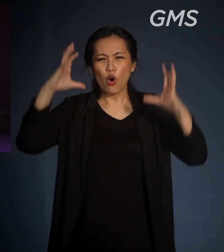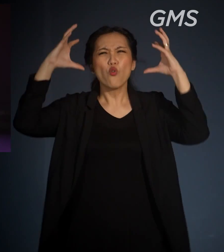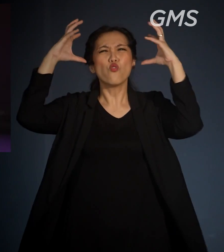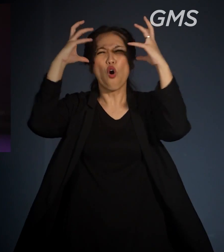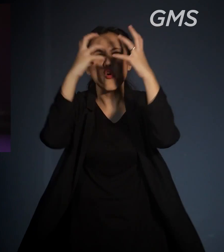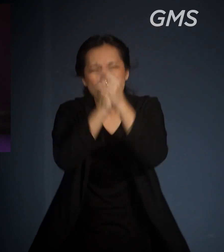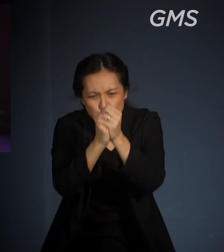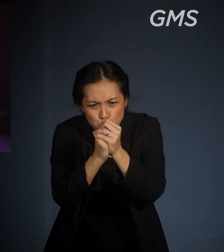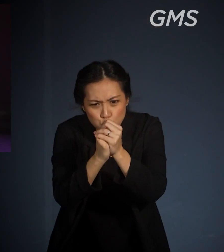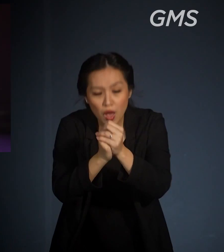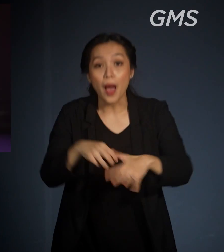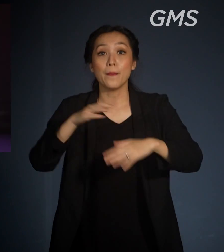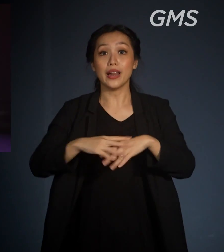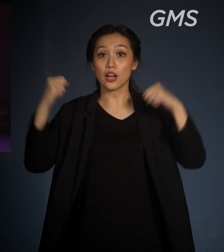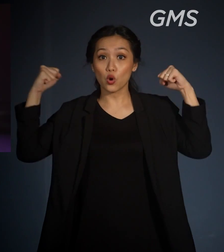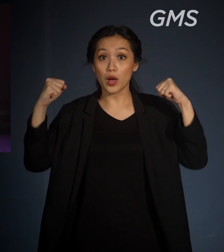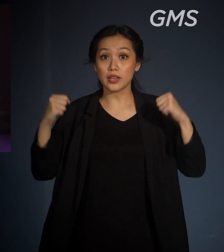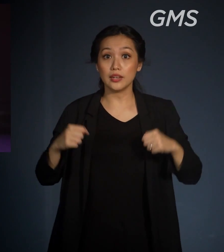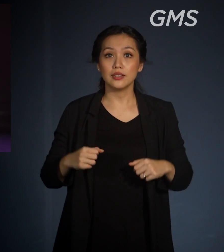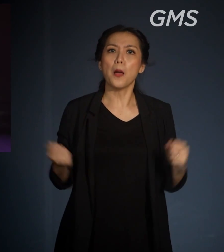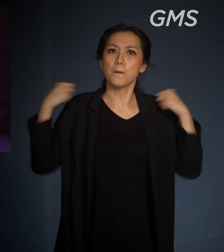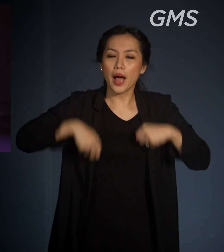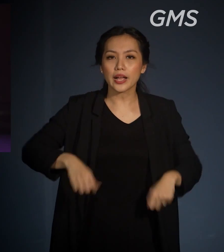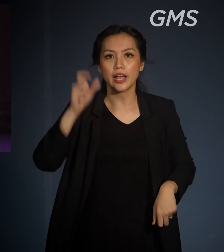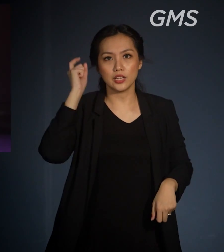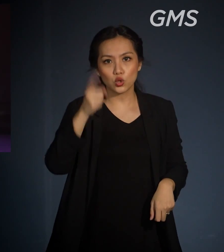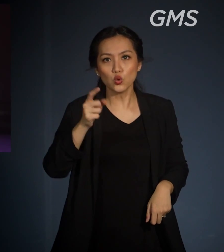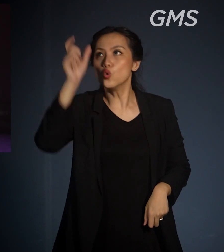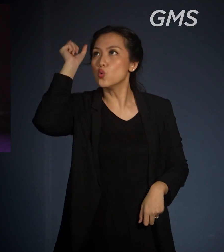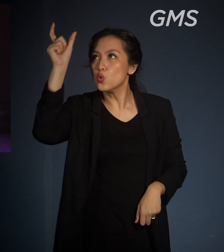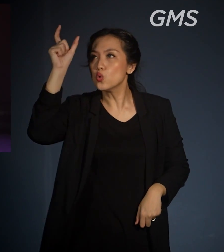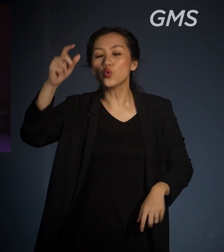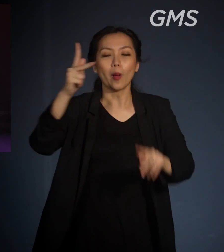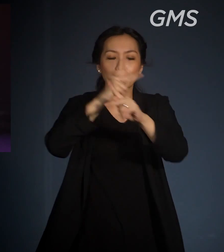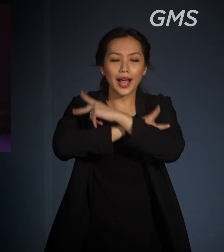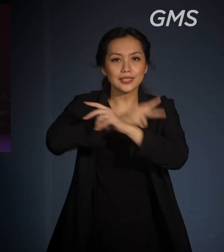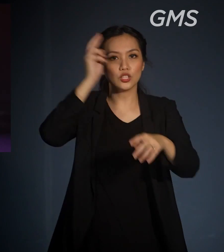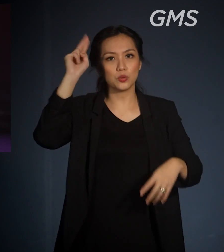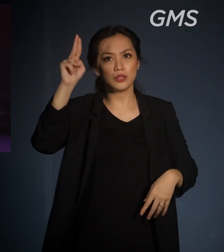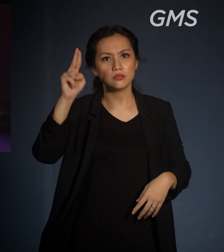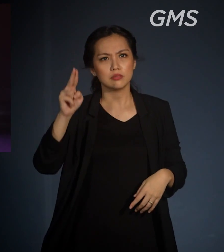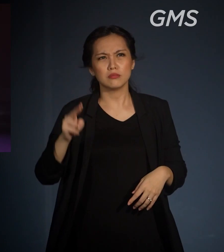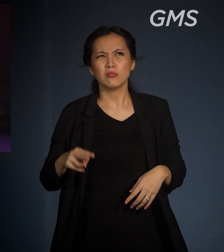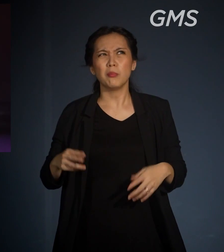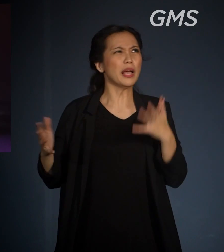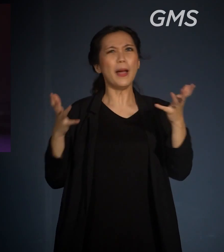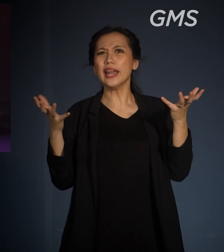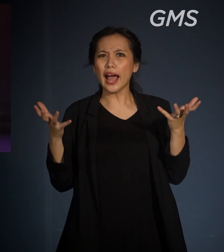itu untuk mengasihi Tuhan. Arti kata fokus kepada kekuatan itu artinya apa saudara?